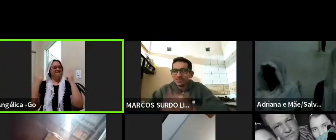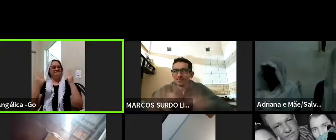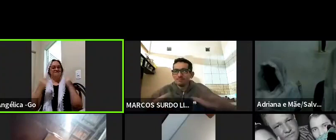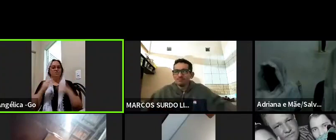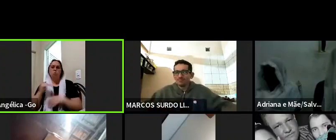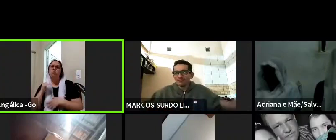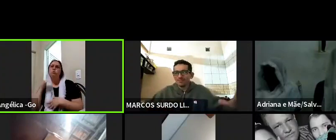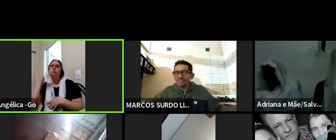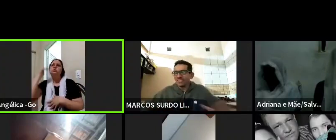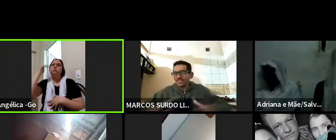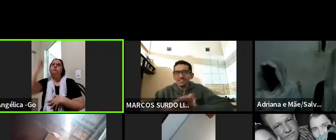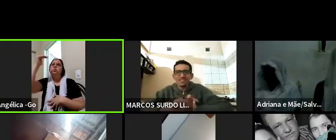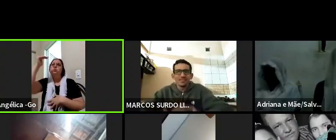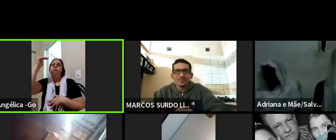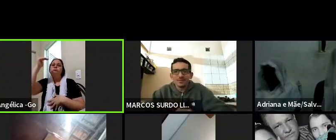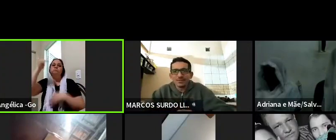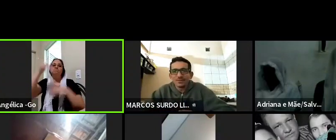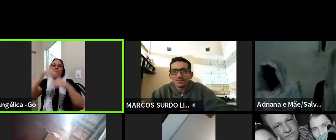banquete de paz,